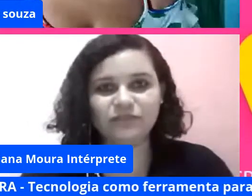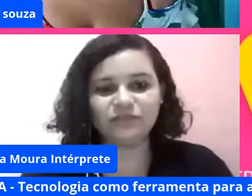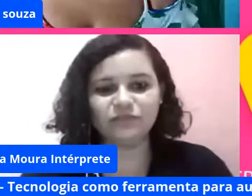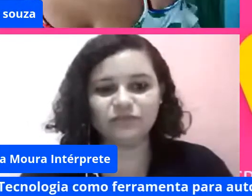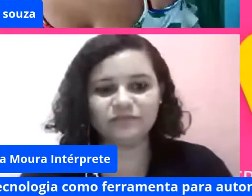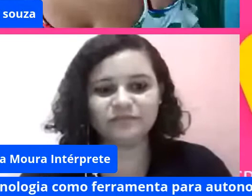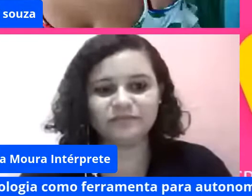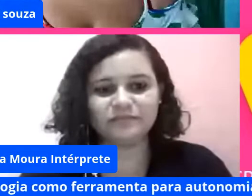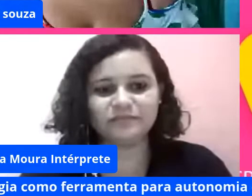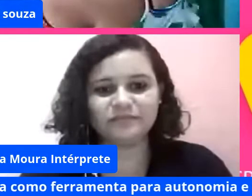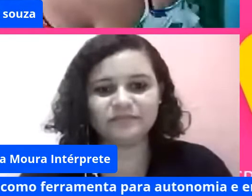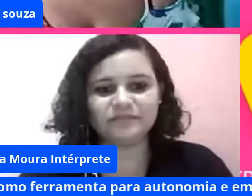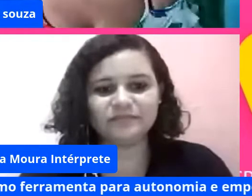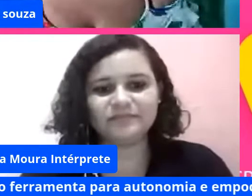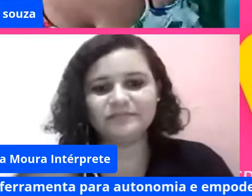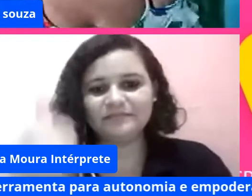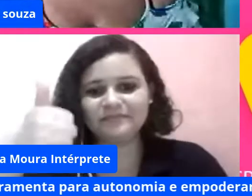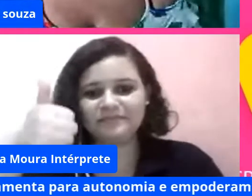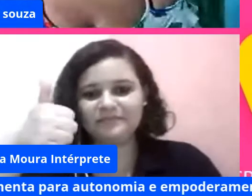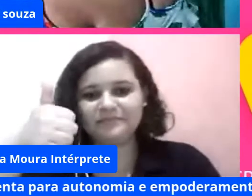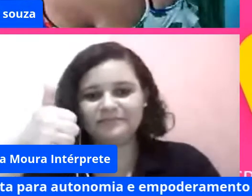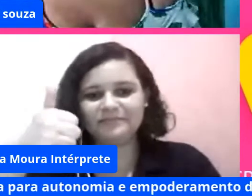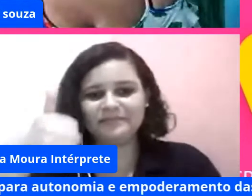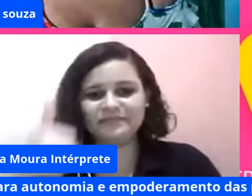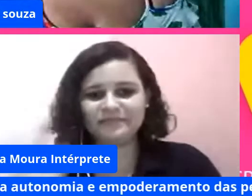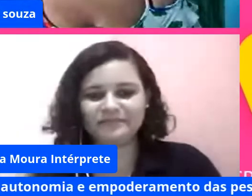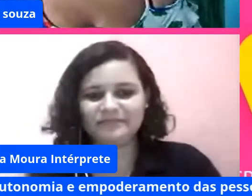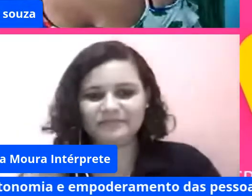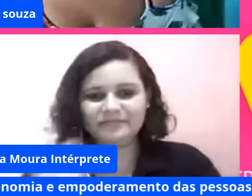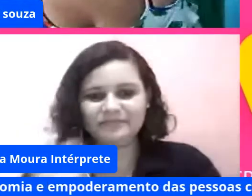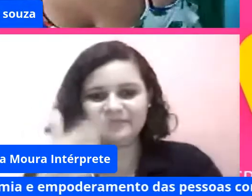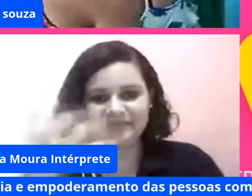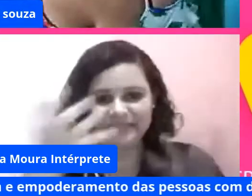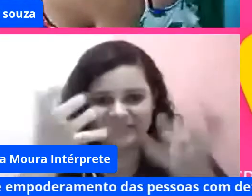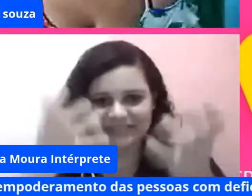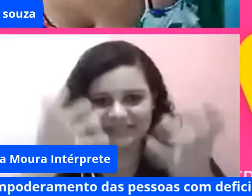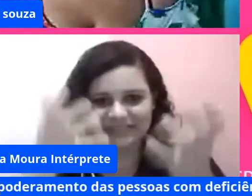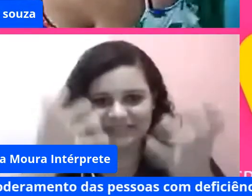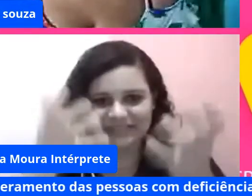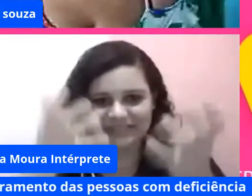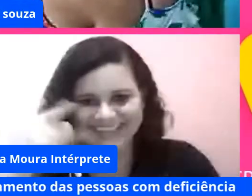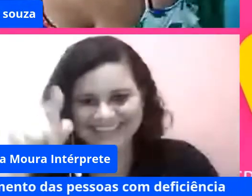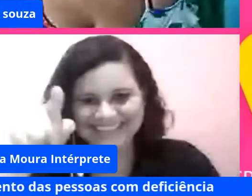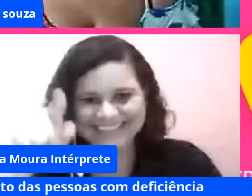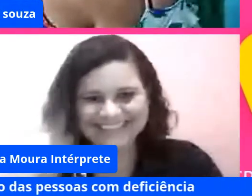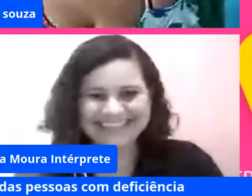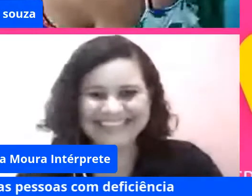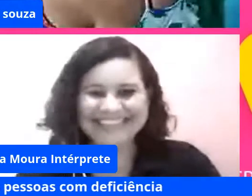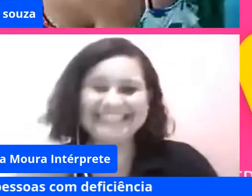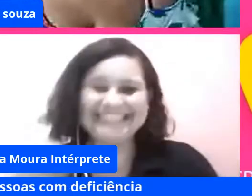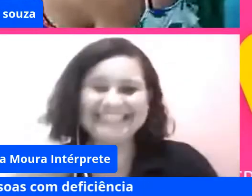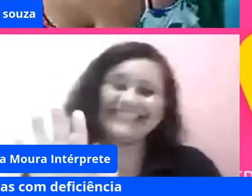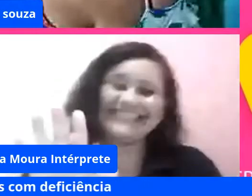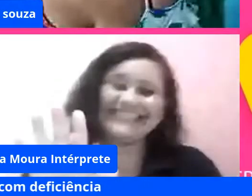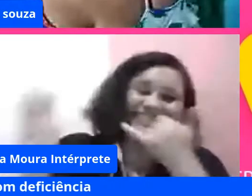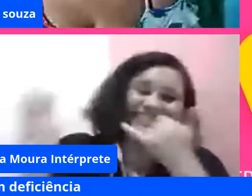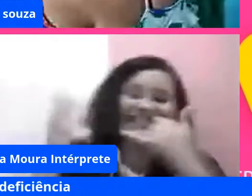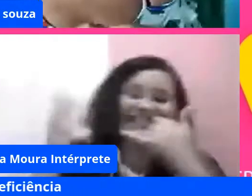Agora é uma outra cena da vida real, né? A Adriana não ia falar, né? Então, agora, o som dela